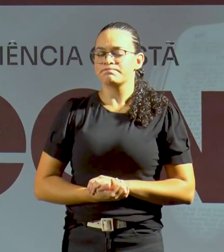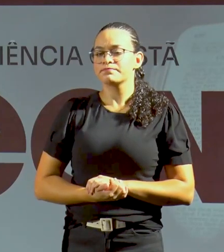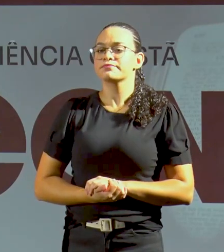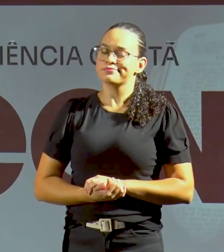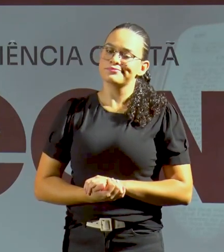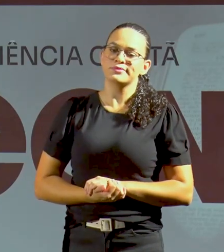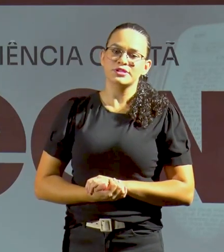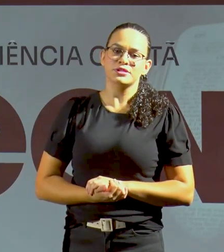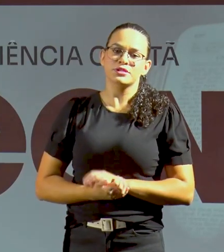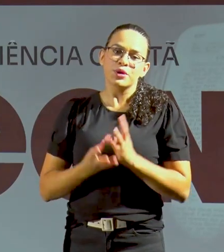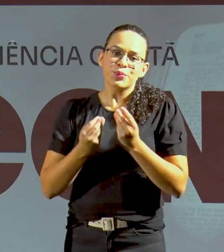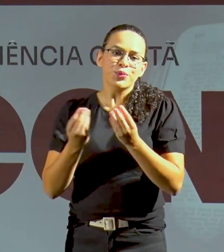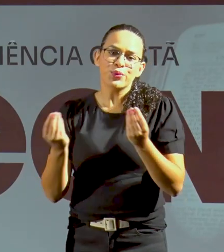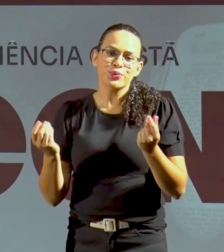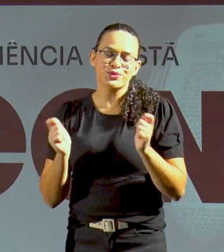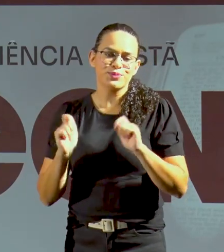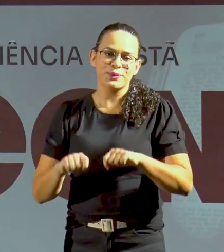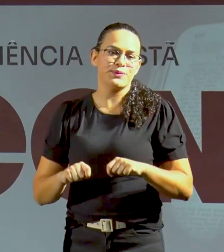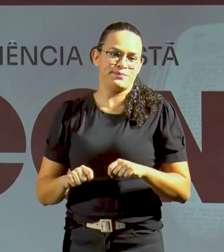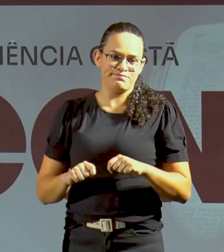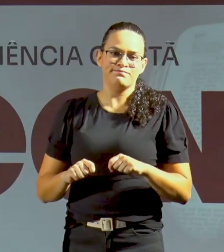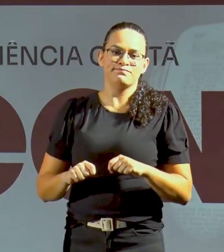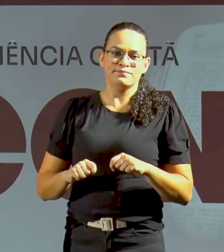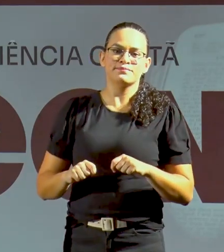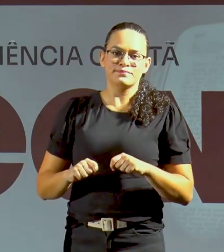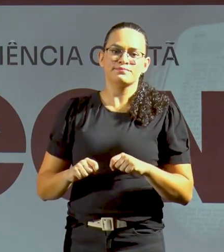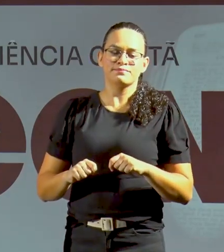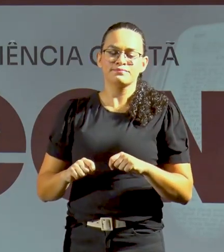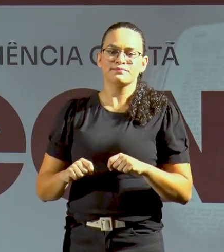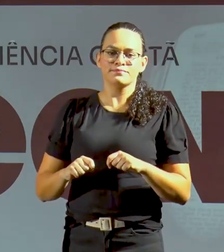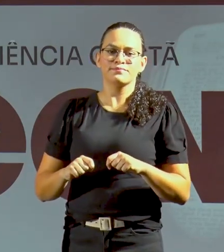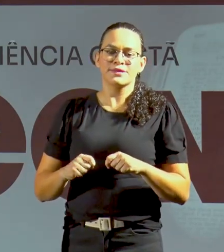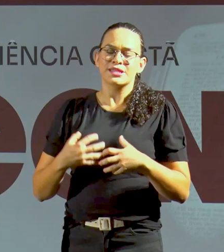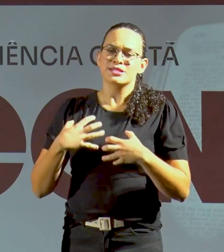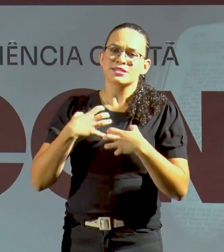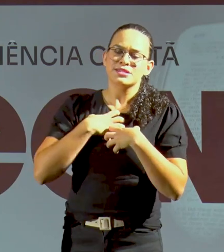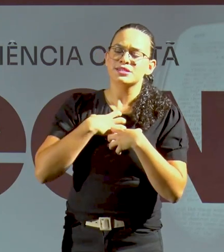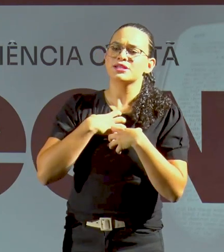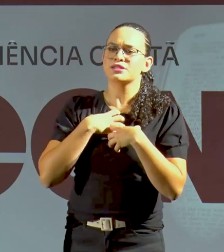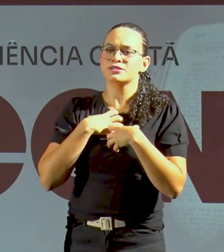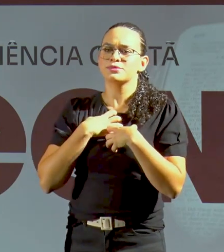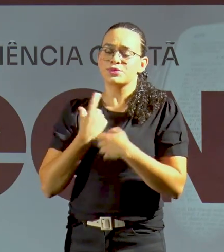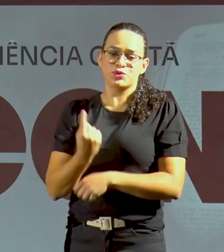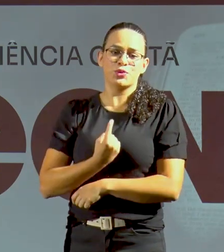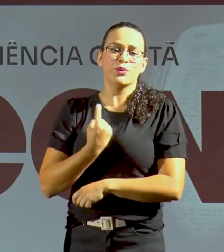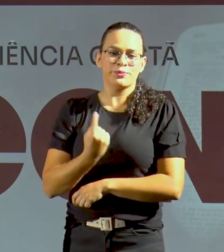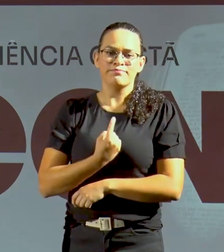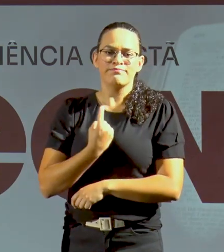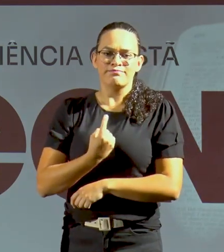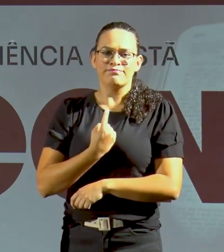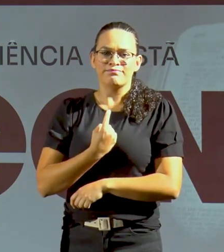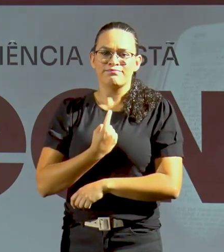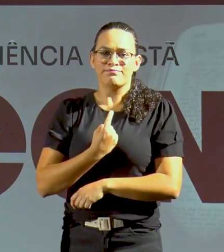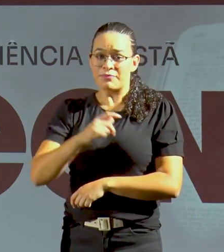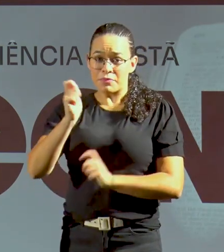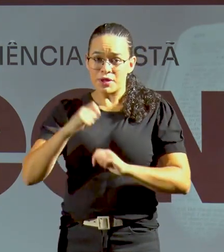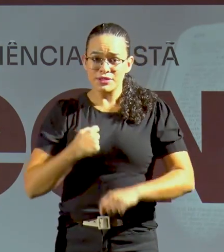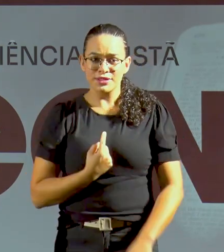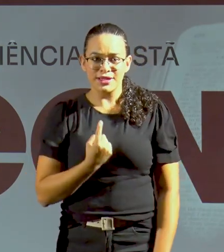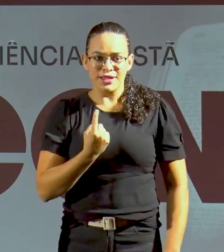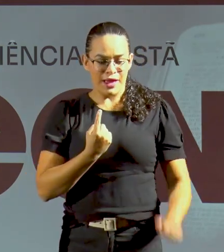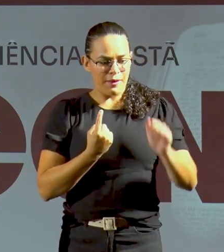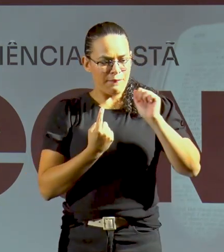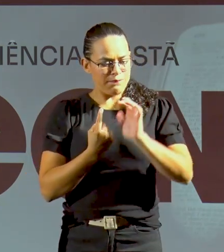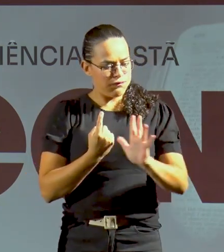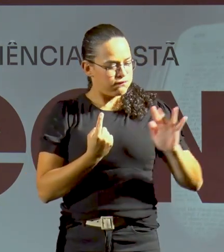Quantas coisas às vezes nos trazem esse sentimento de solidão ainda que a gente esteja cercado de pessoas